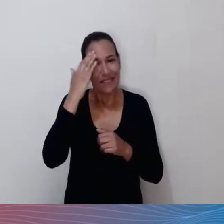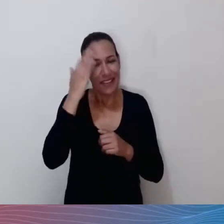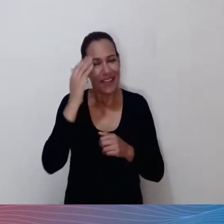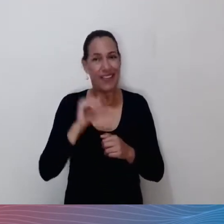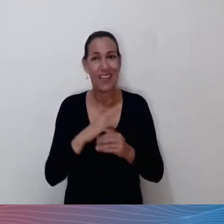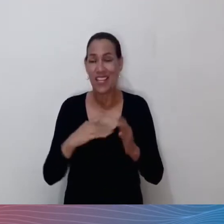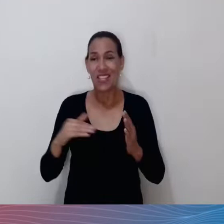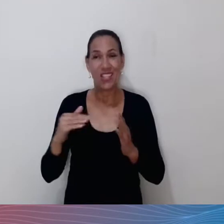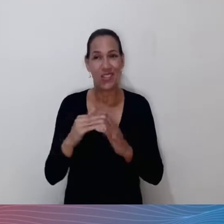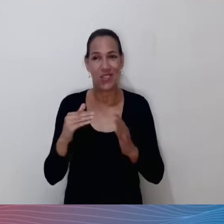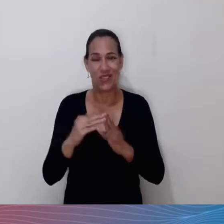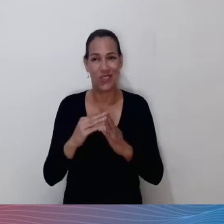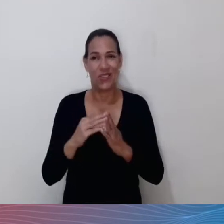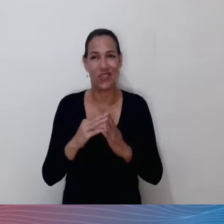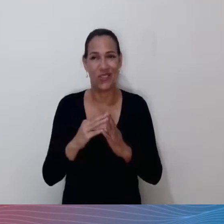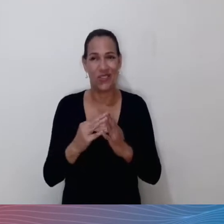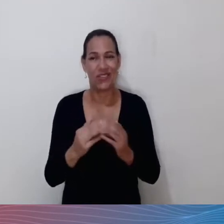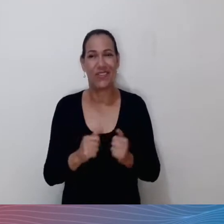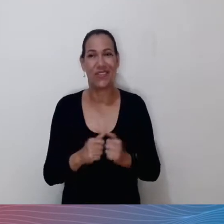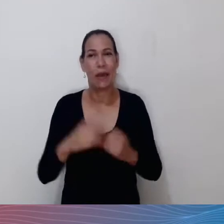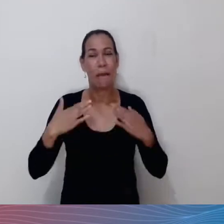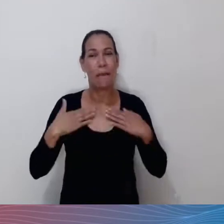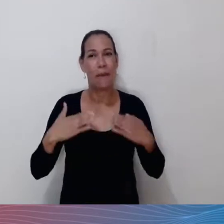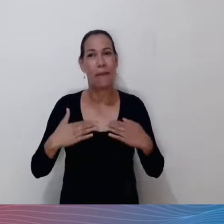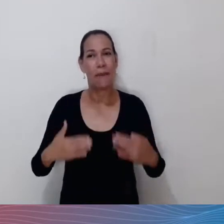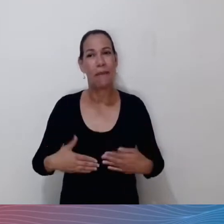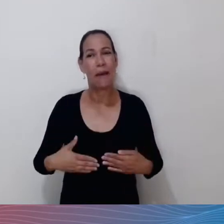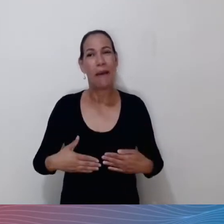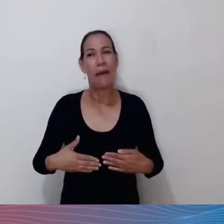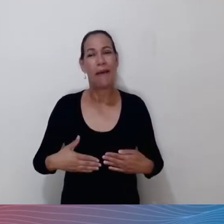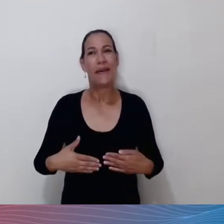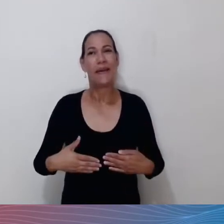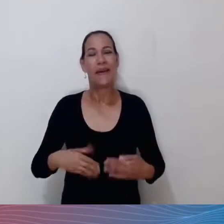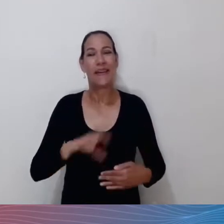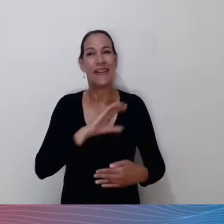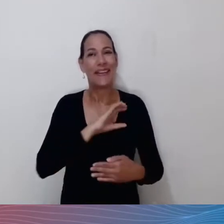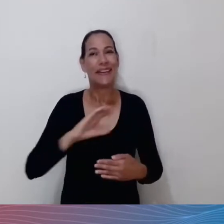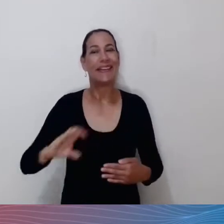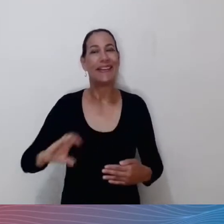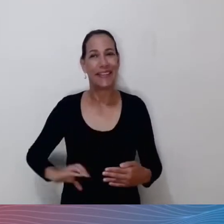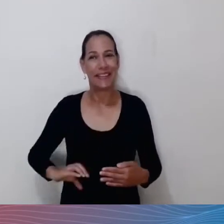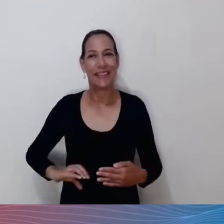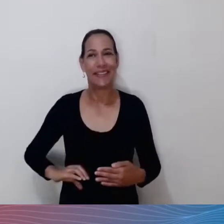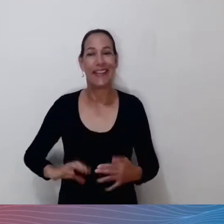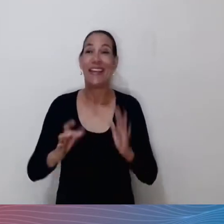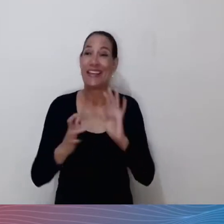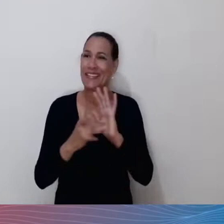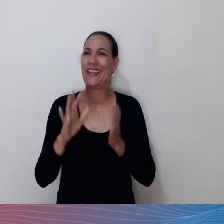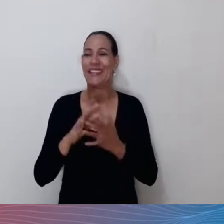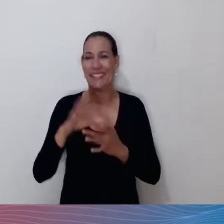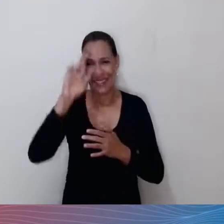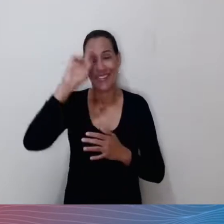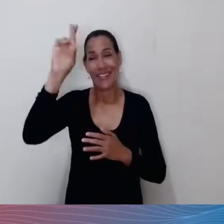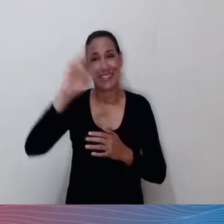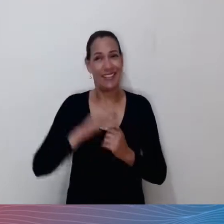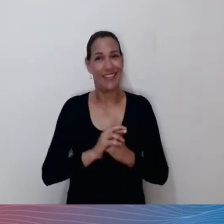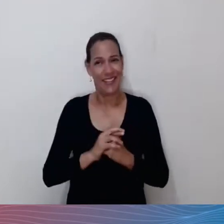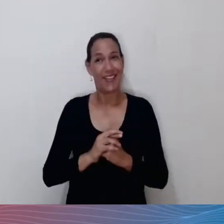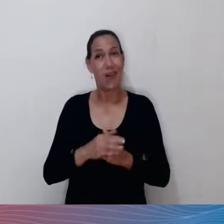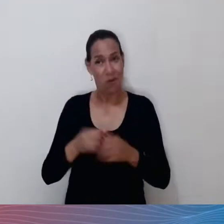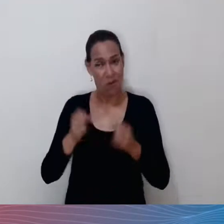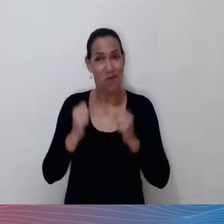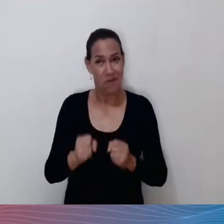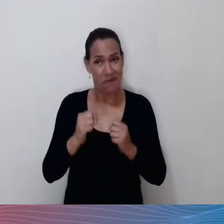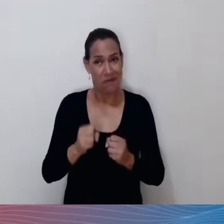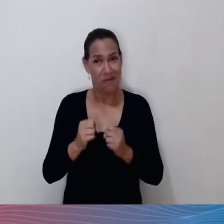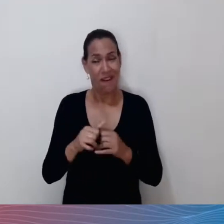Você pode, no mínimo, dizer: Jesus é o Senhor. Ou, no mínimo, invocar: ó Senhor Jesus.